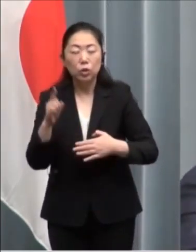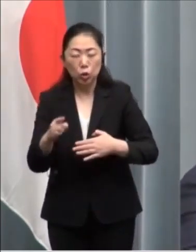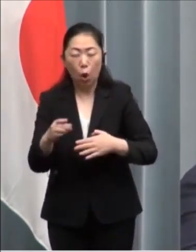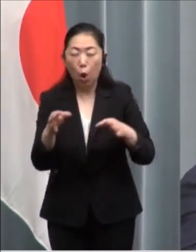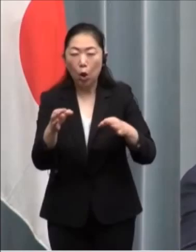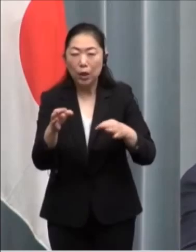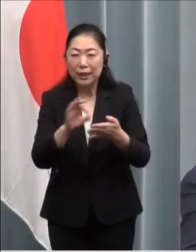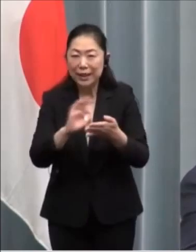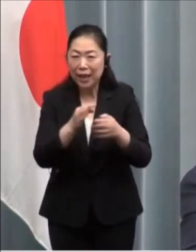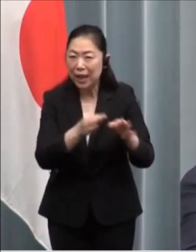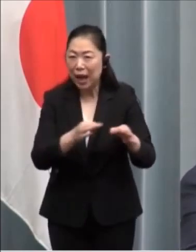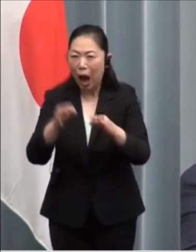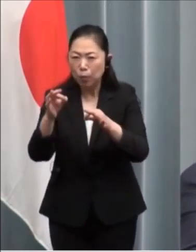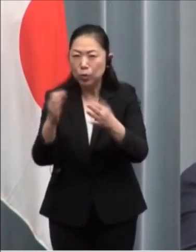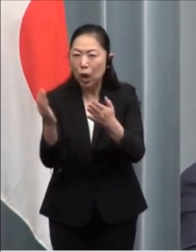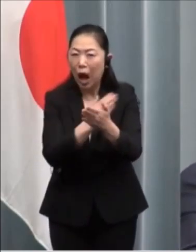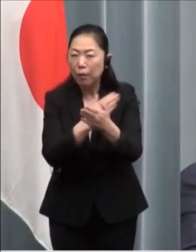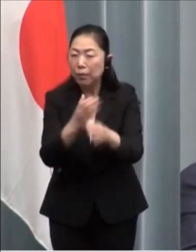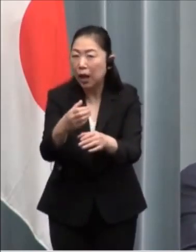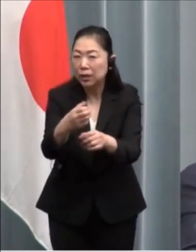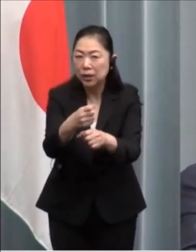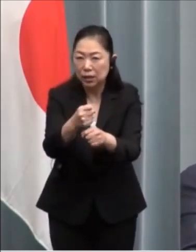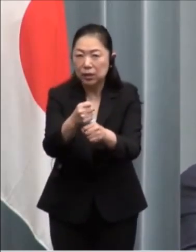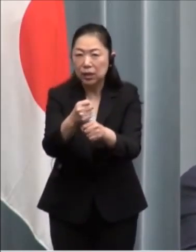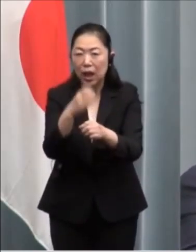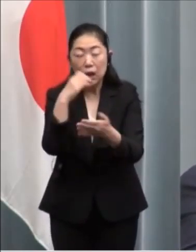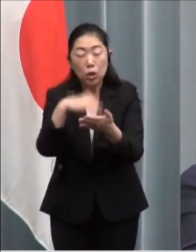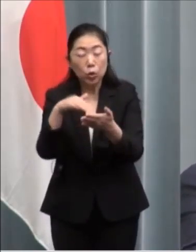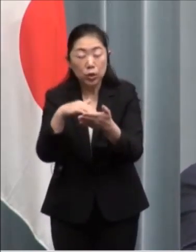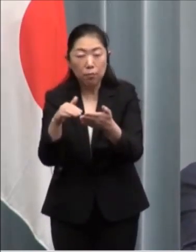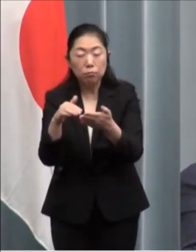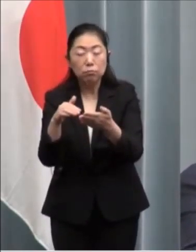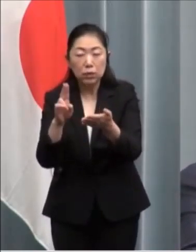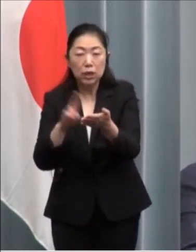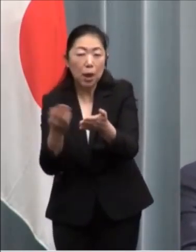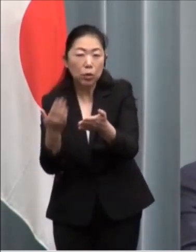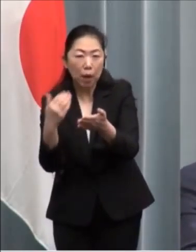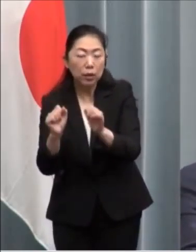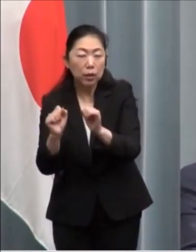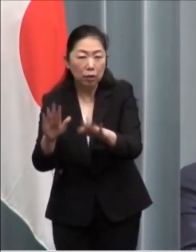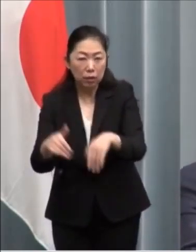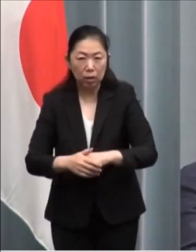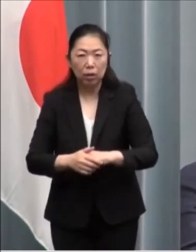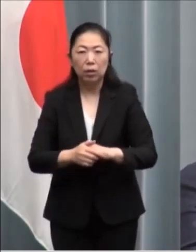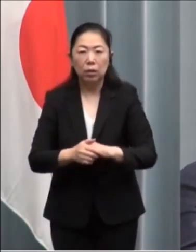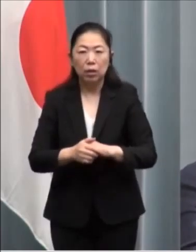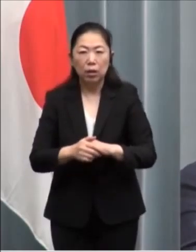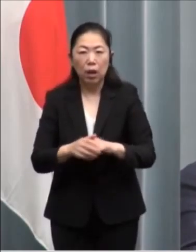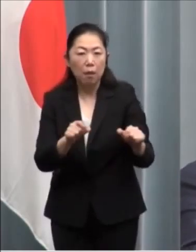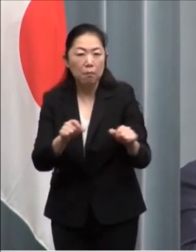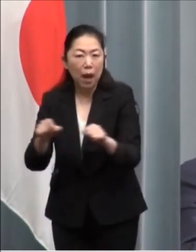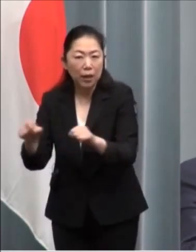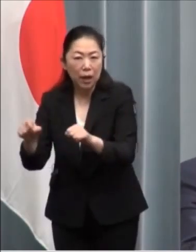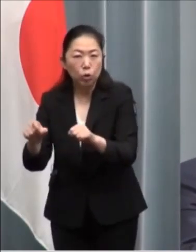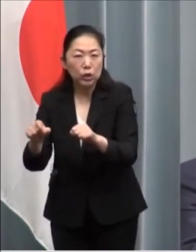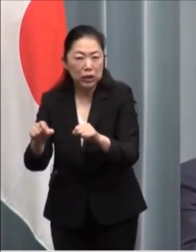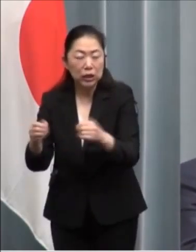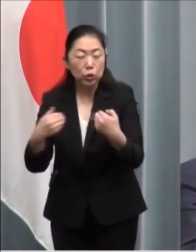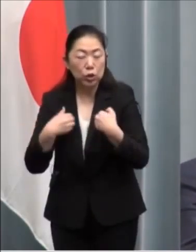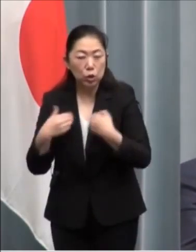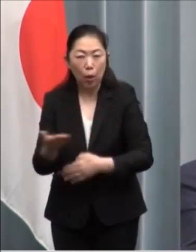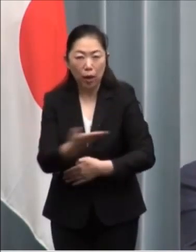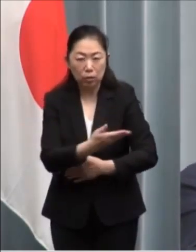ですけれども、これはこれまでですとその予算編成前に行ってましたけれども、今回はそれよりも前倒しするような必要性というのはど